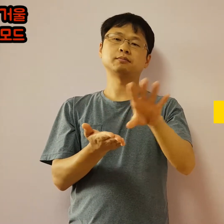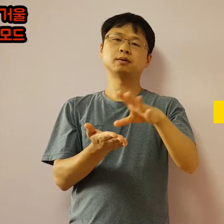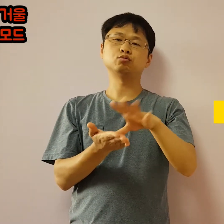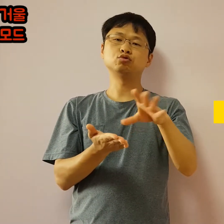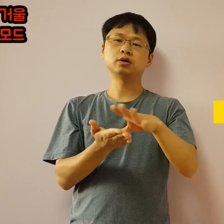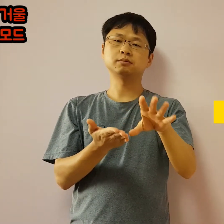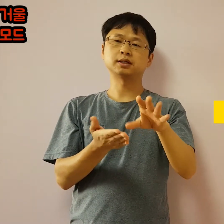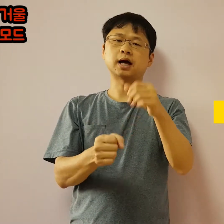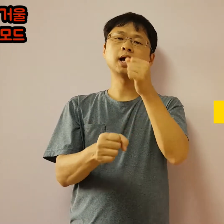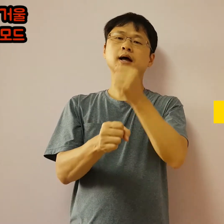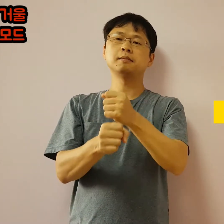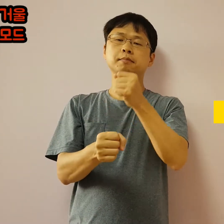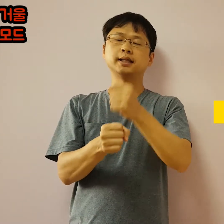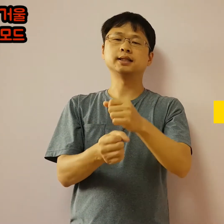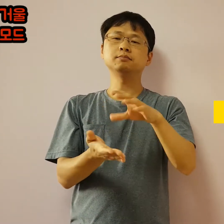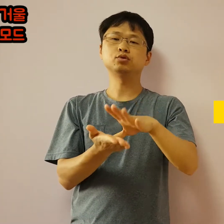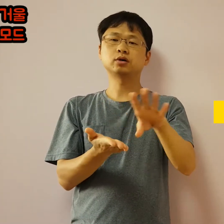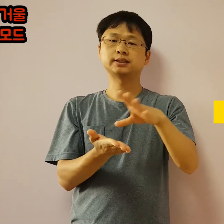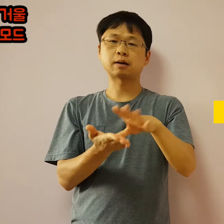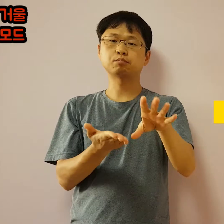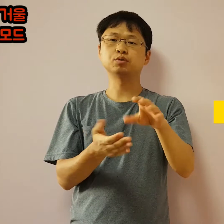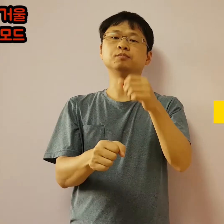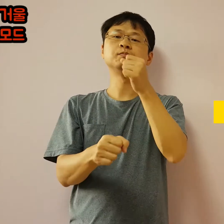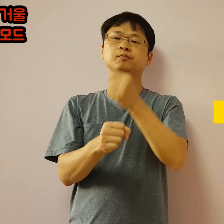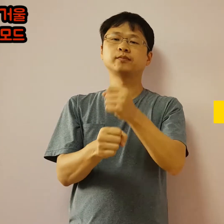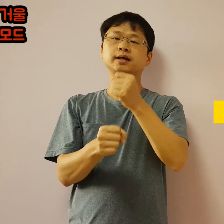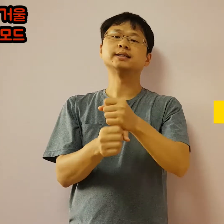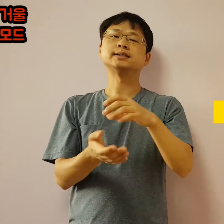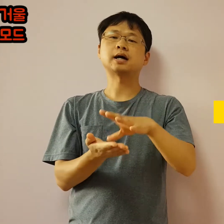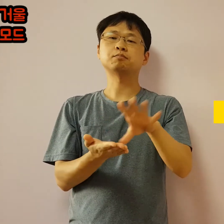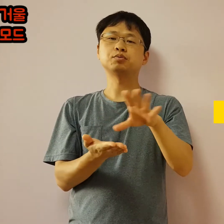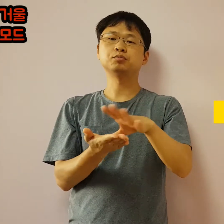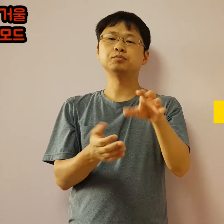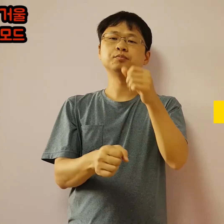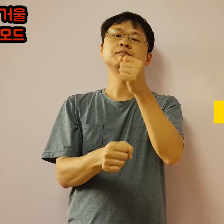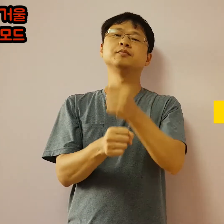됩니다. 물건입니다. 만든 물건, 작품, 작품,